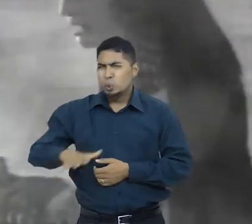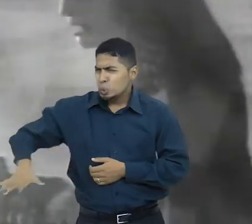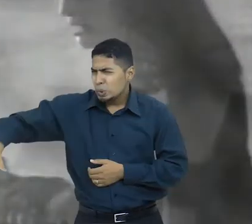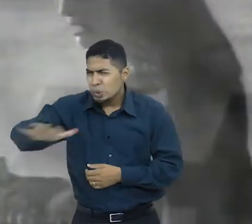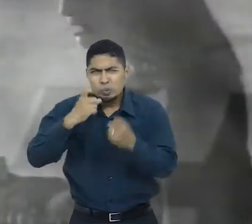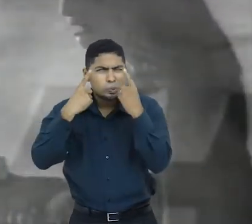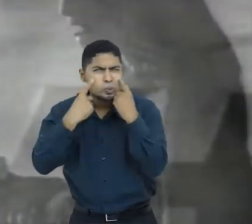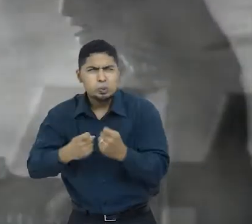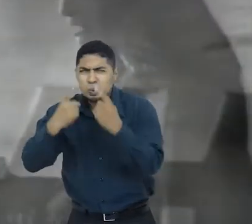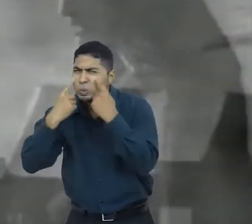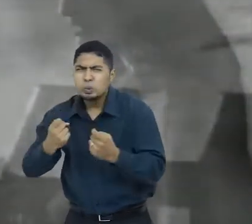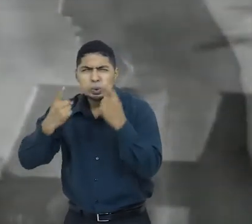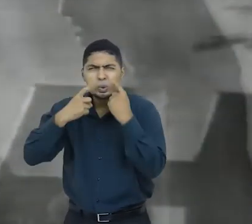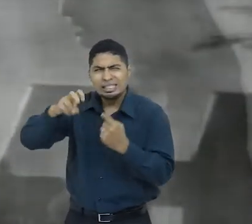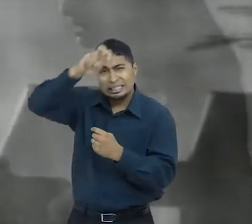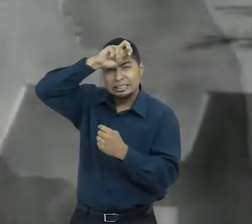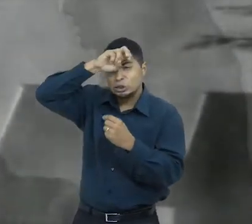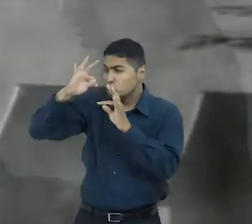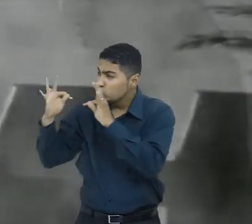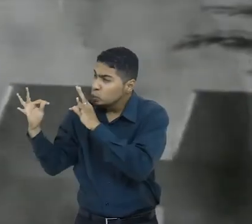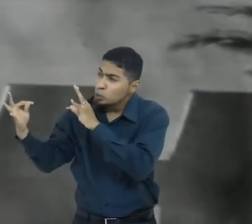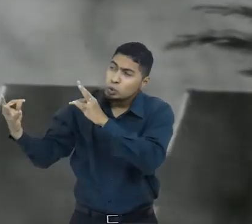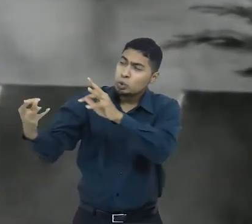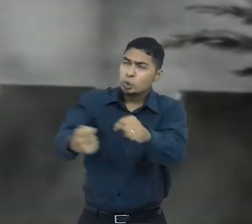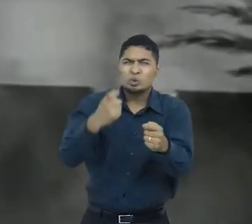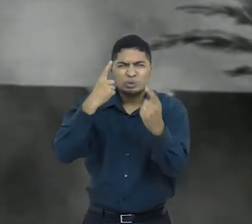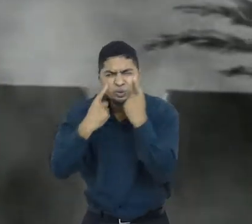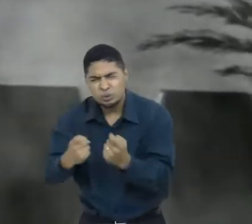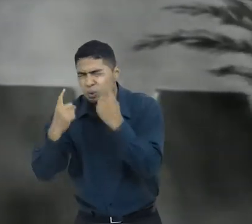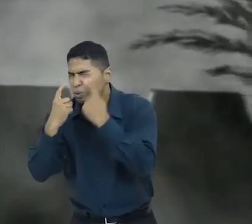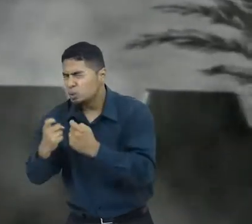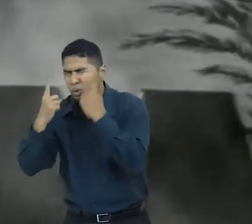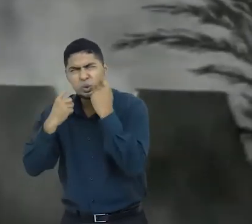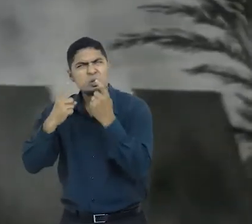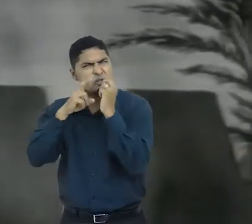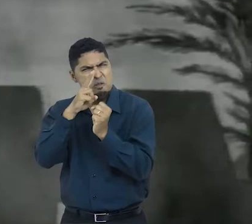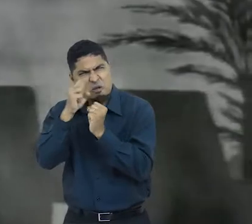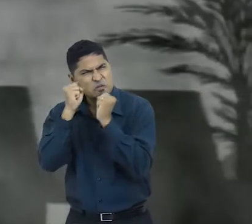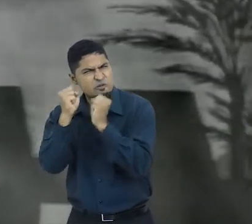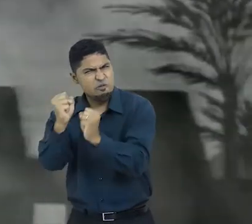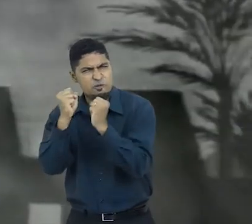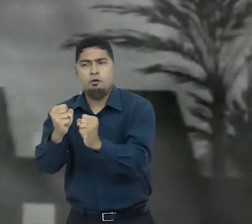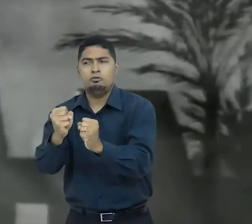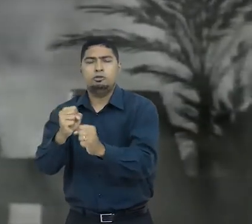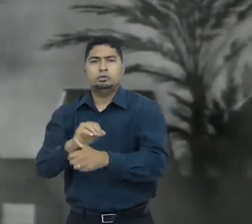Haverá um choro desesperado por todo o Egito. Um choro como nunca se ouviu antes, nem se ouvirá